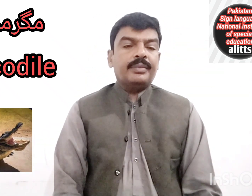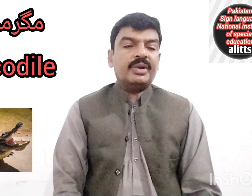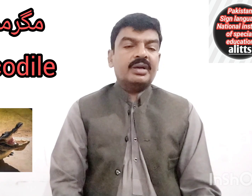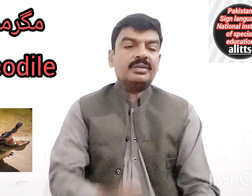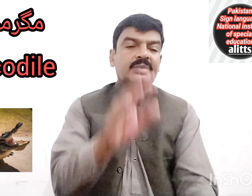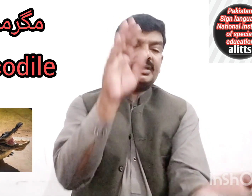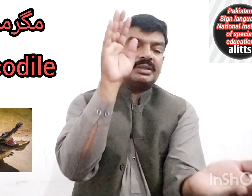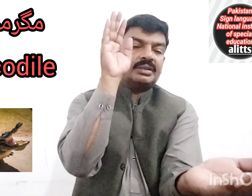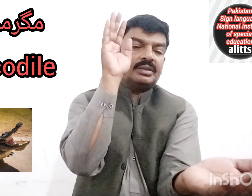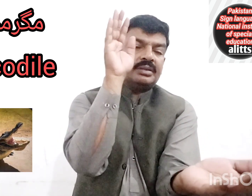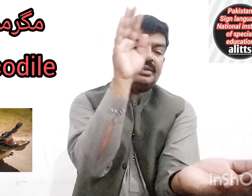मगरमच्छ।